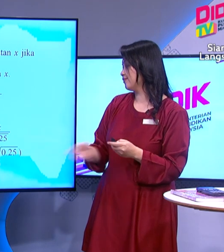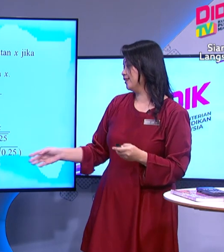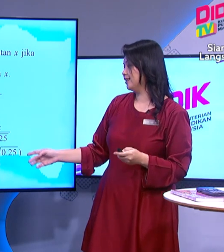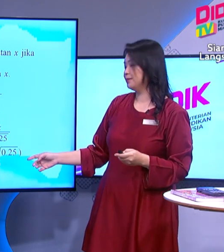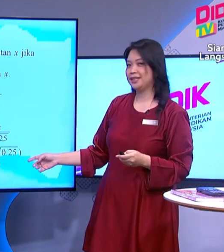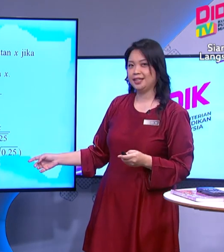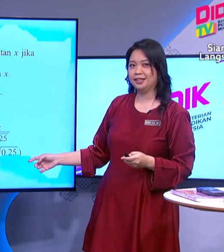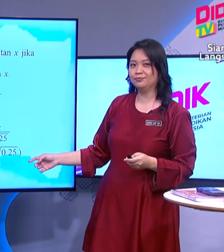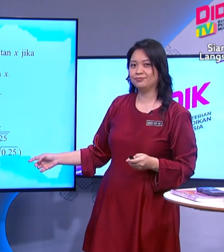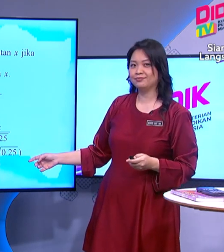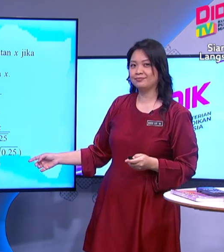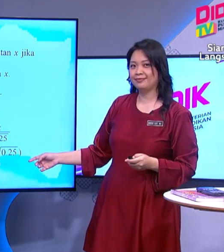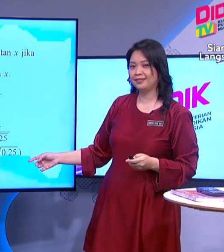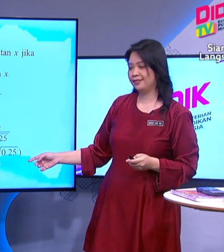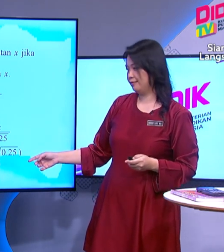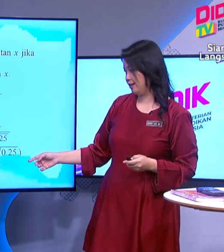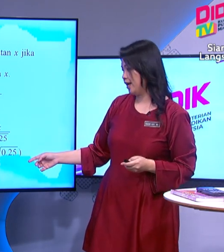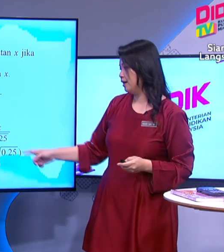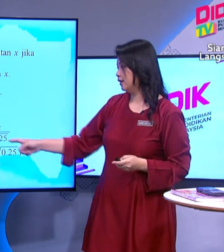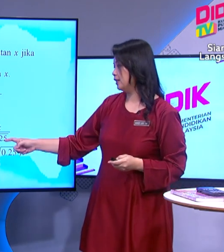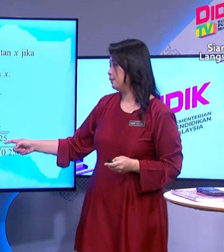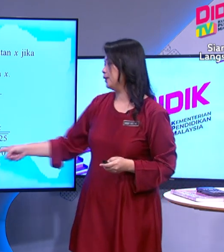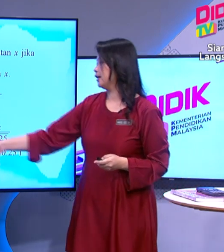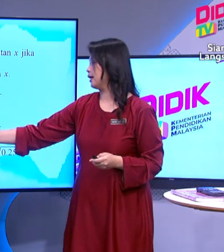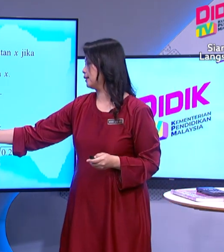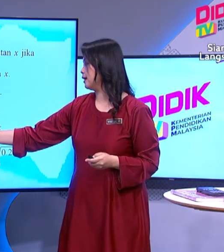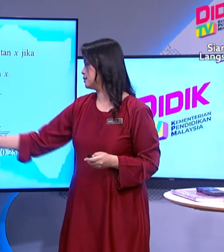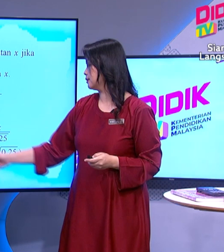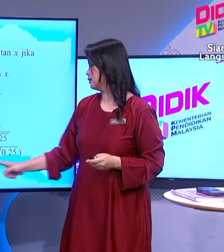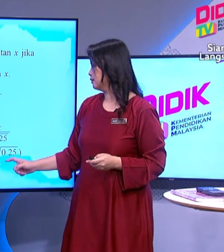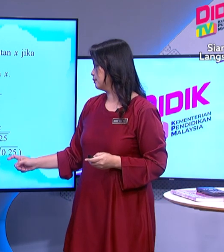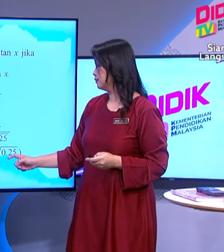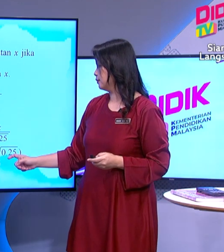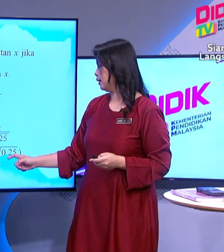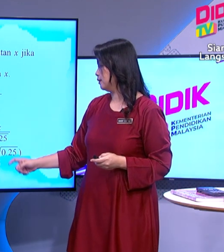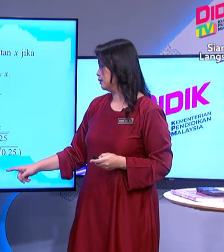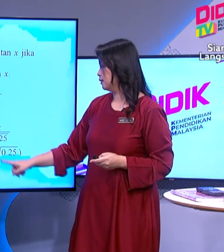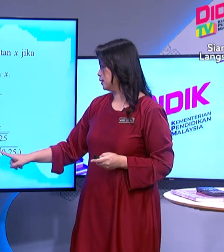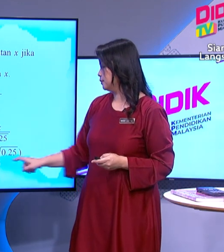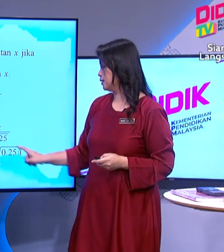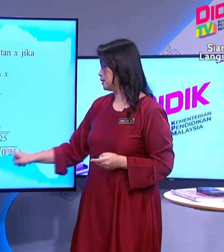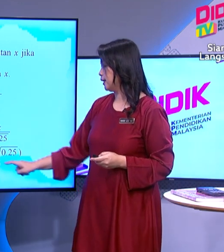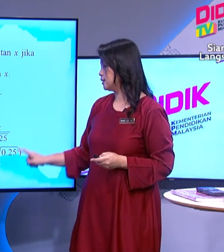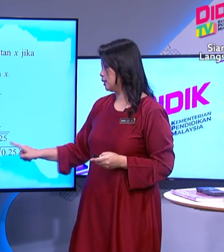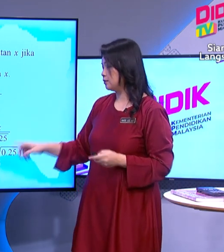sini oke ini pindah ke atas Oke selesaikan sini